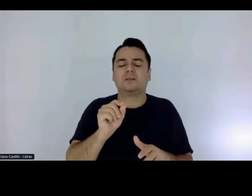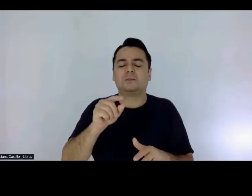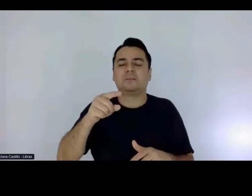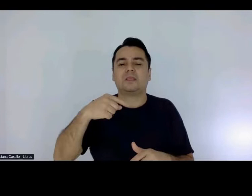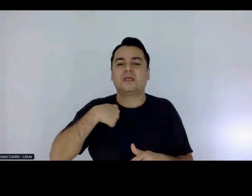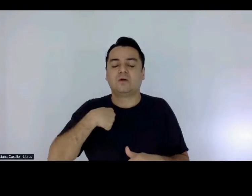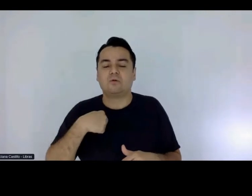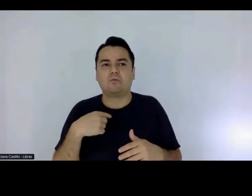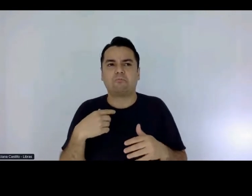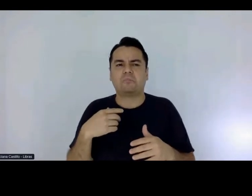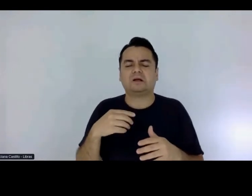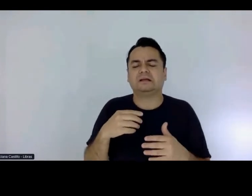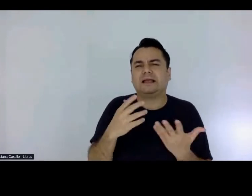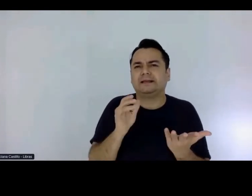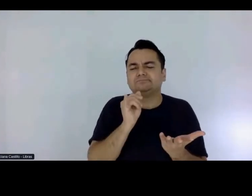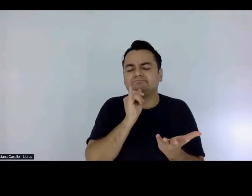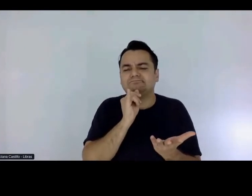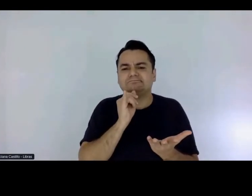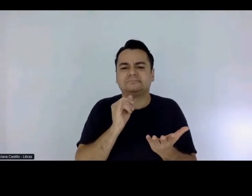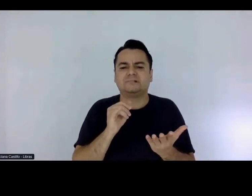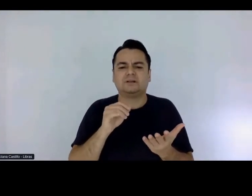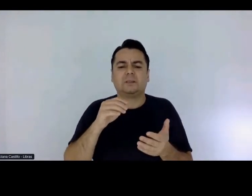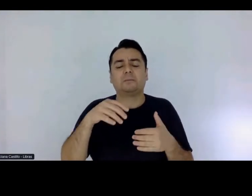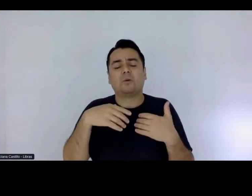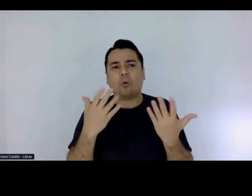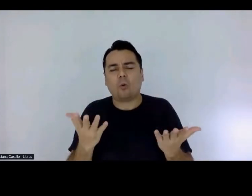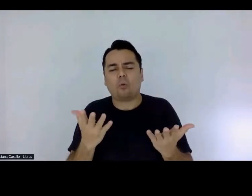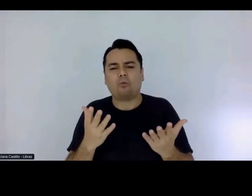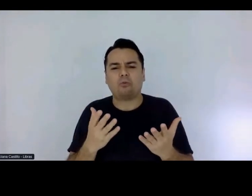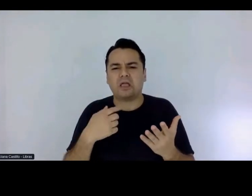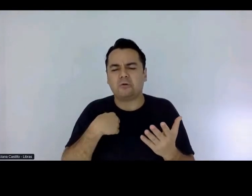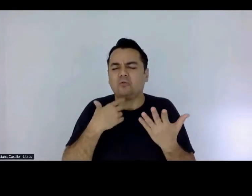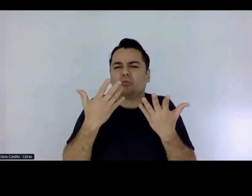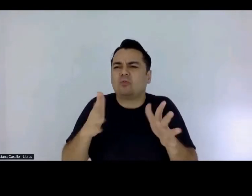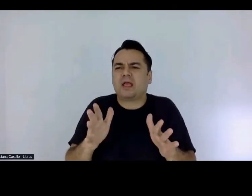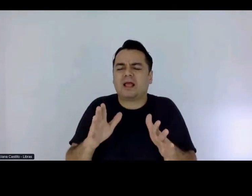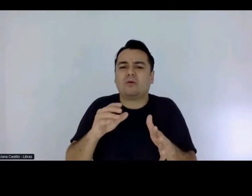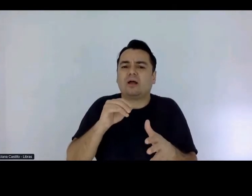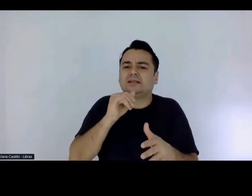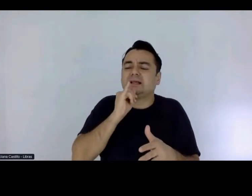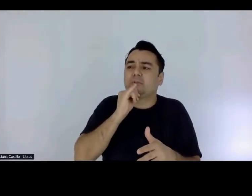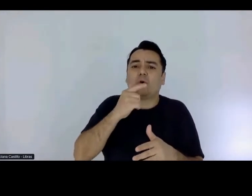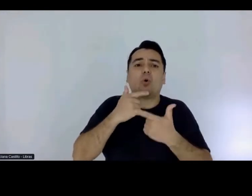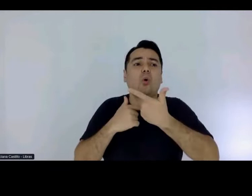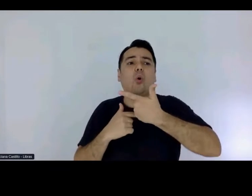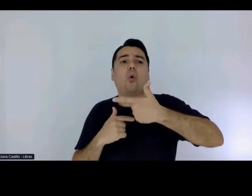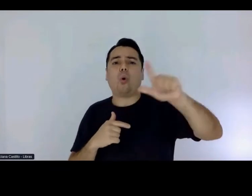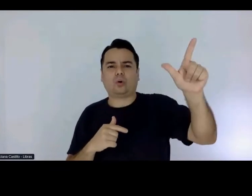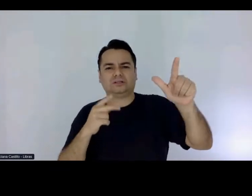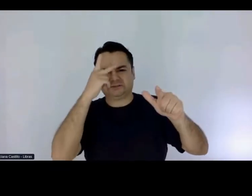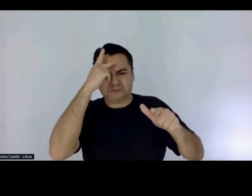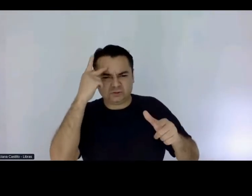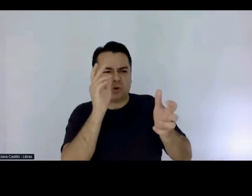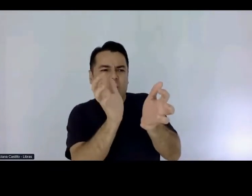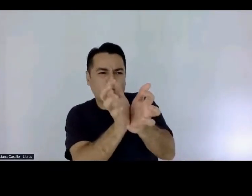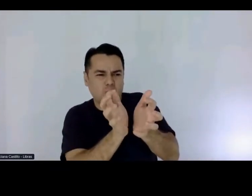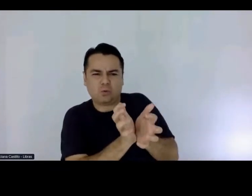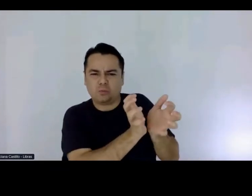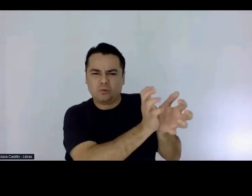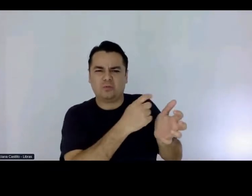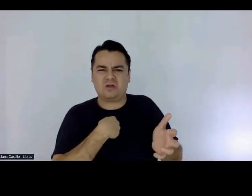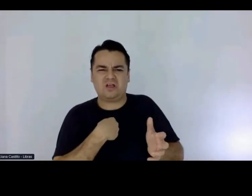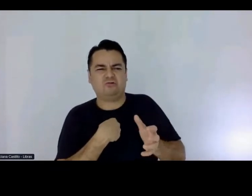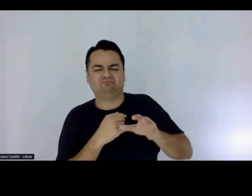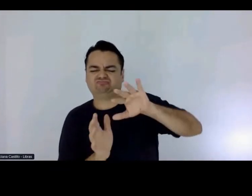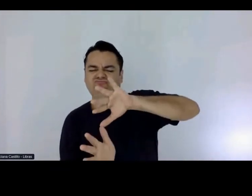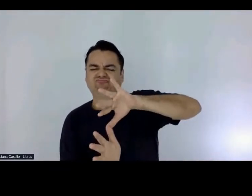ou de desmerecer ou minimizar outras maiorias minorizadas. Sim, porque assim como pessoas